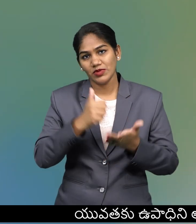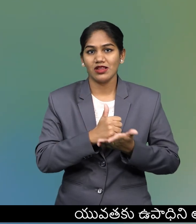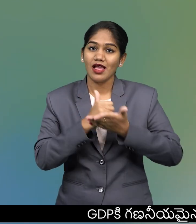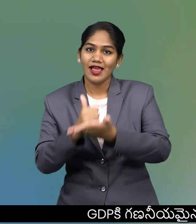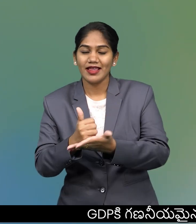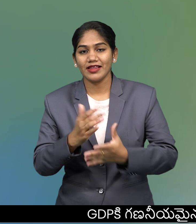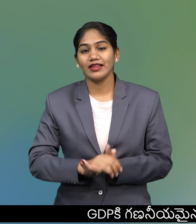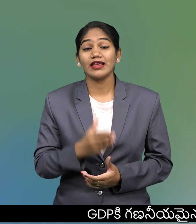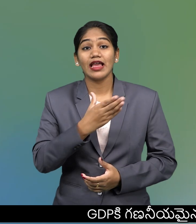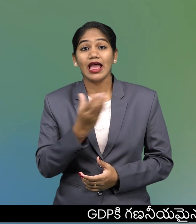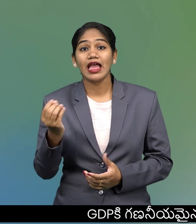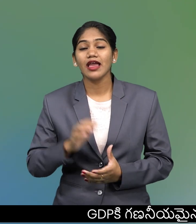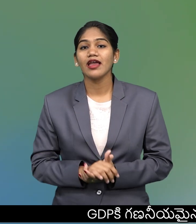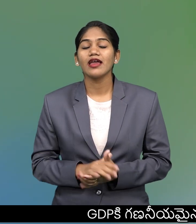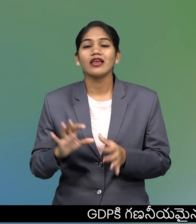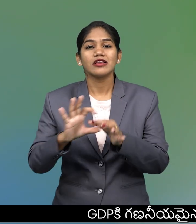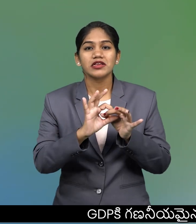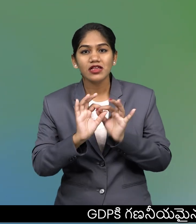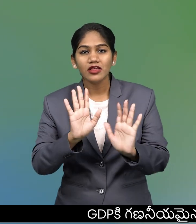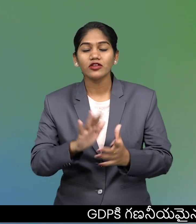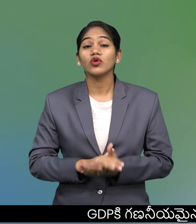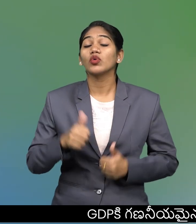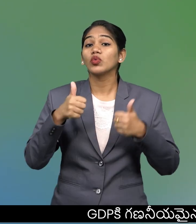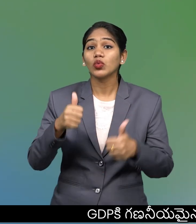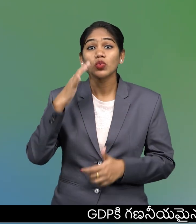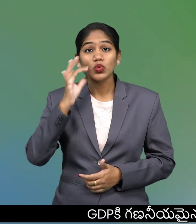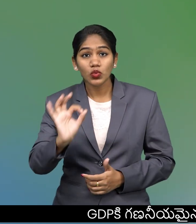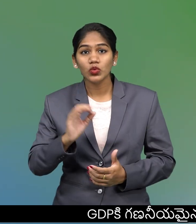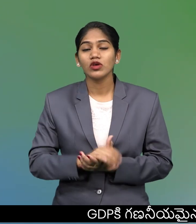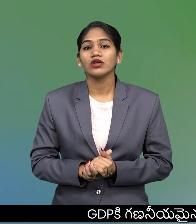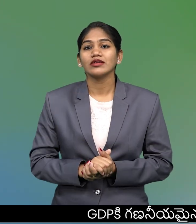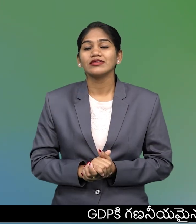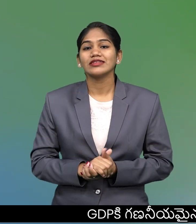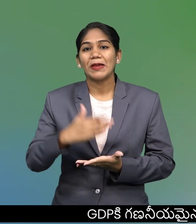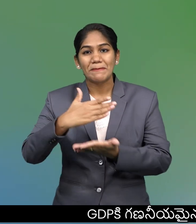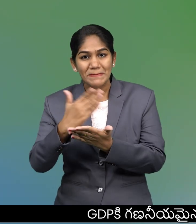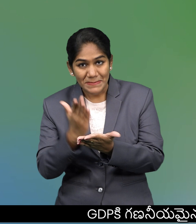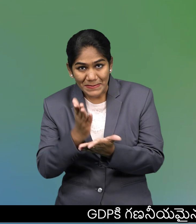దేశం యొక్క జీడిపికి గణనీయమైన నిష్పత్తిని భాగం అందిస్తుంది.